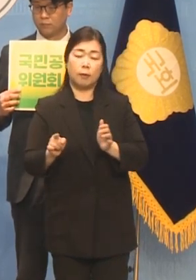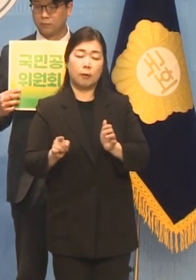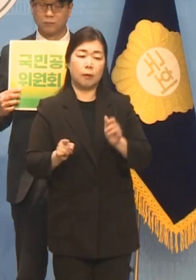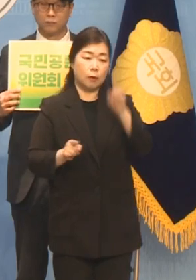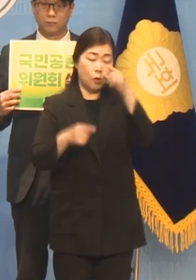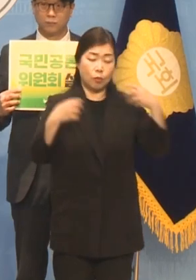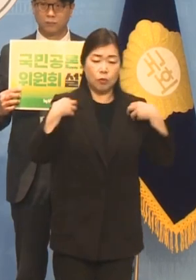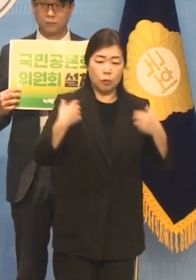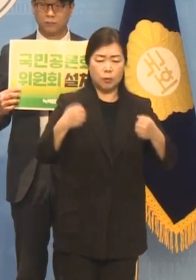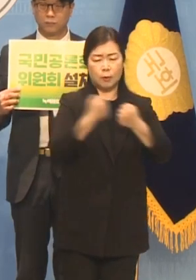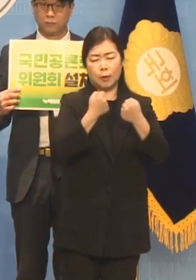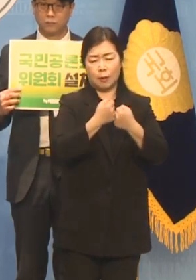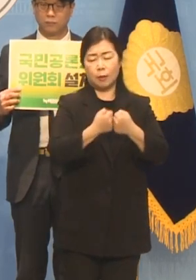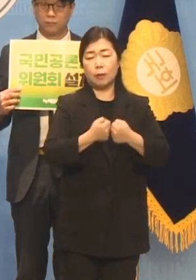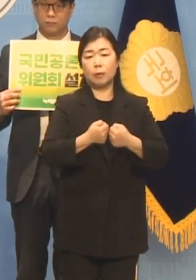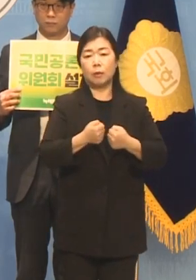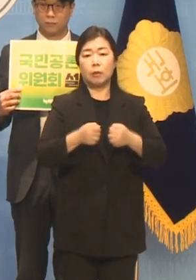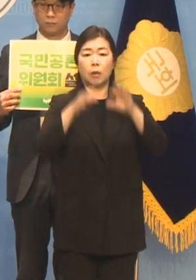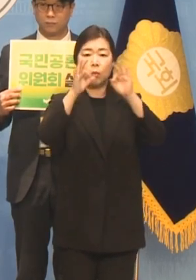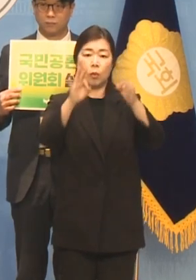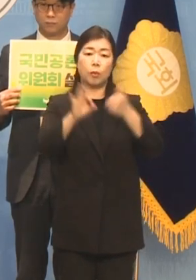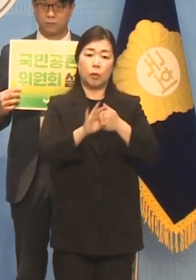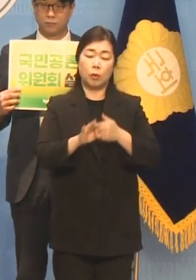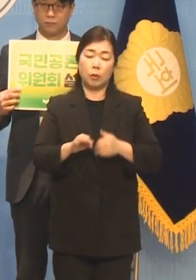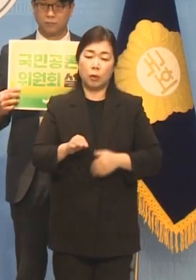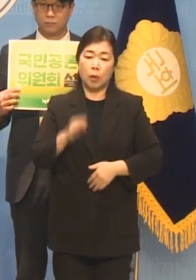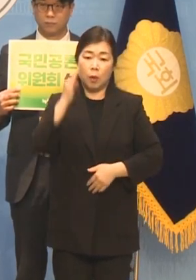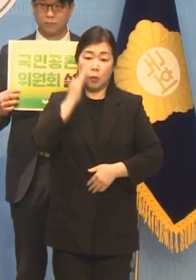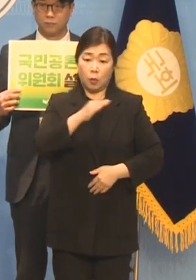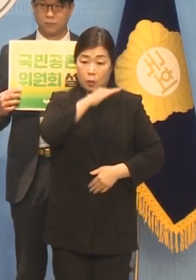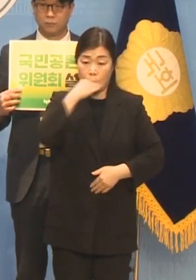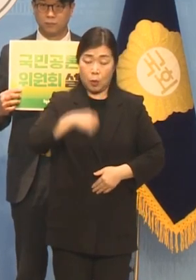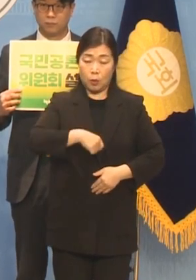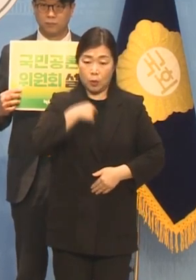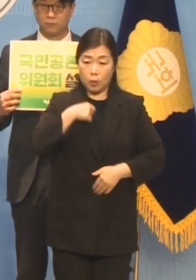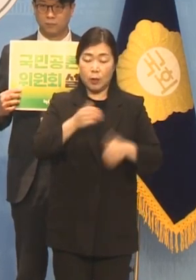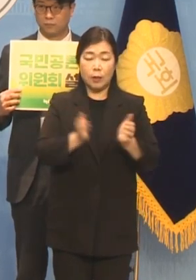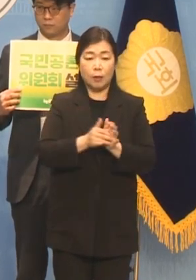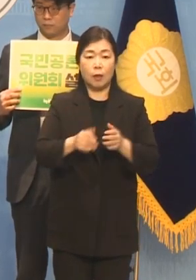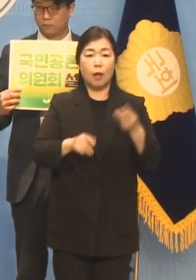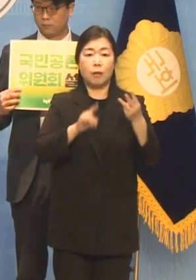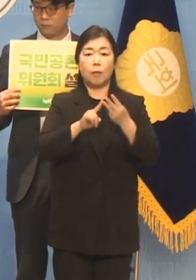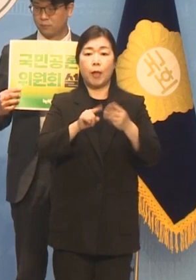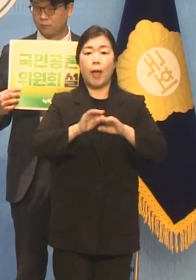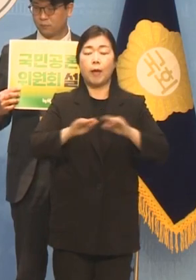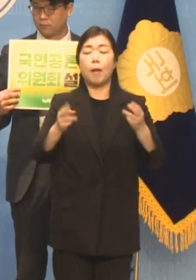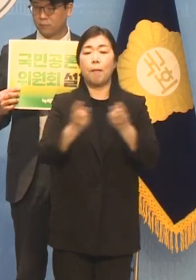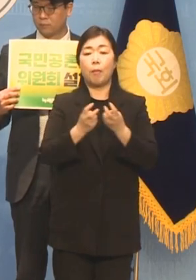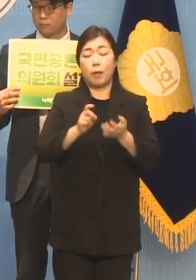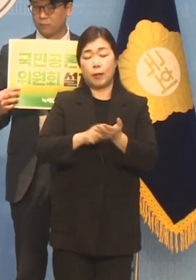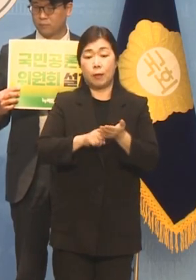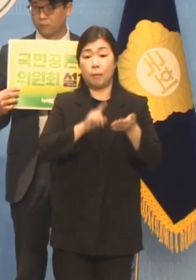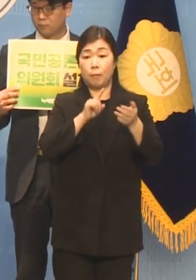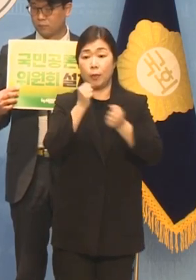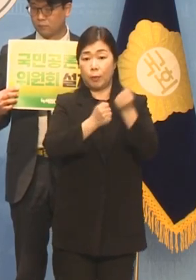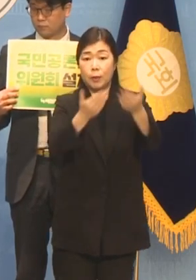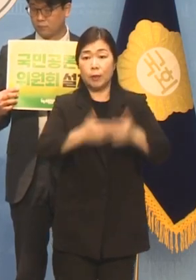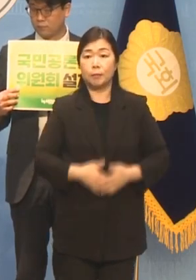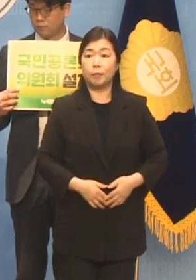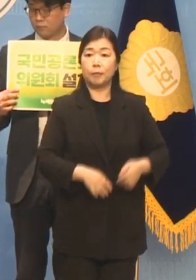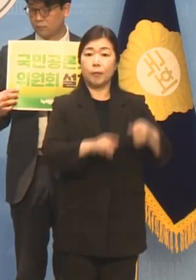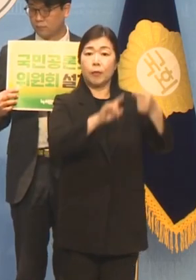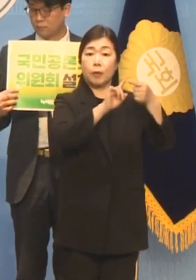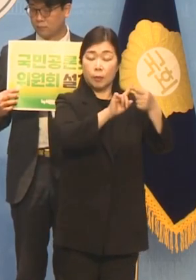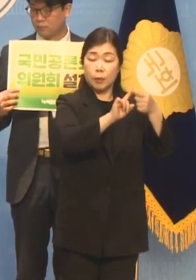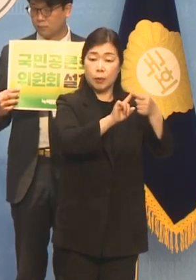사태에 대해서 녹색정의당에서 3대 해법을 긴급 제안드리도록 하겠습니다. 첫 번째